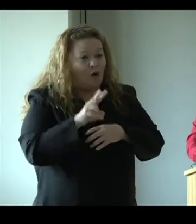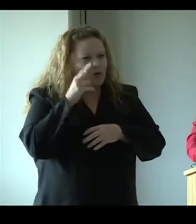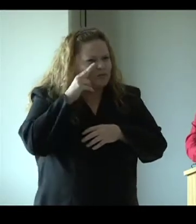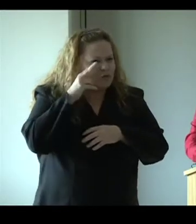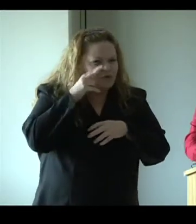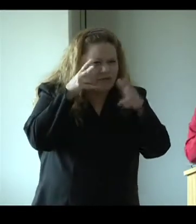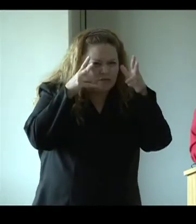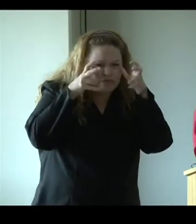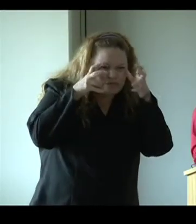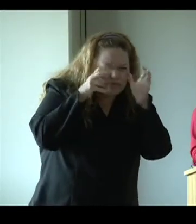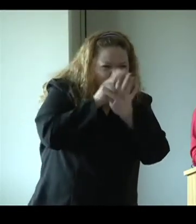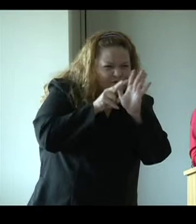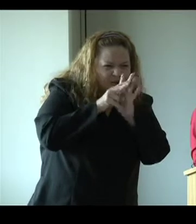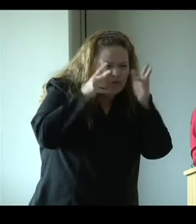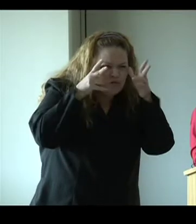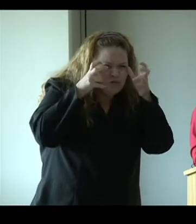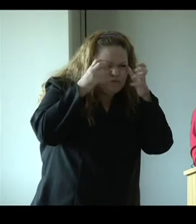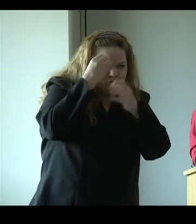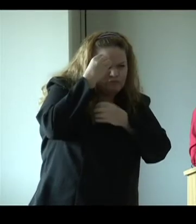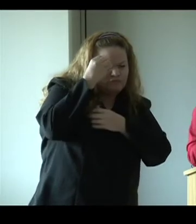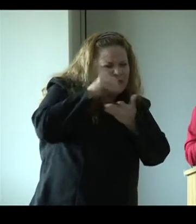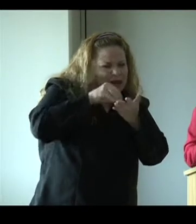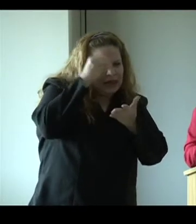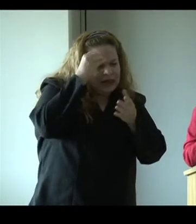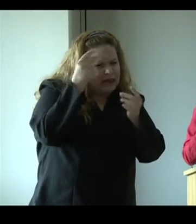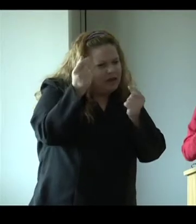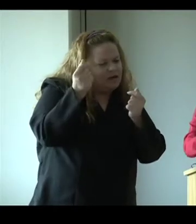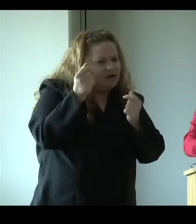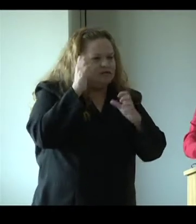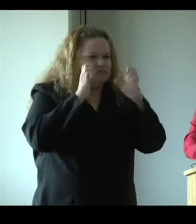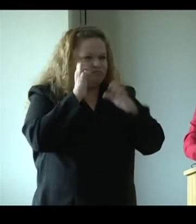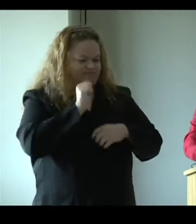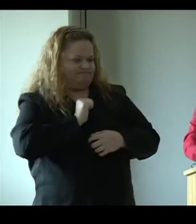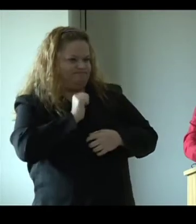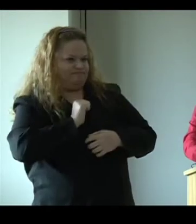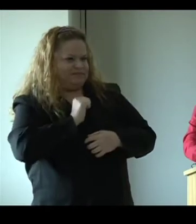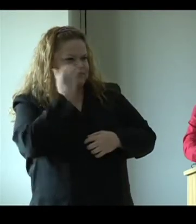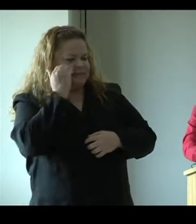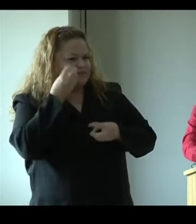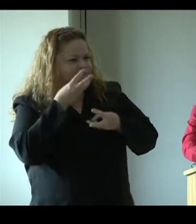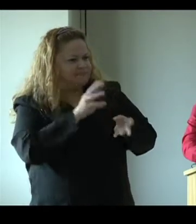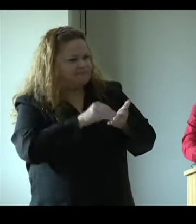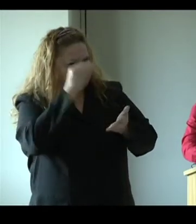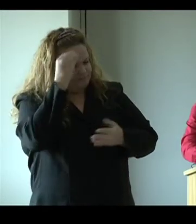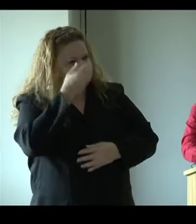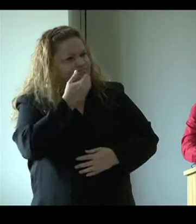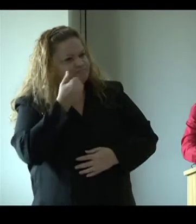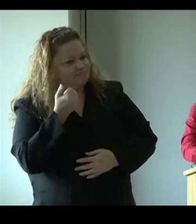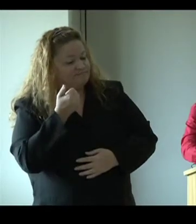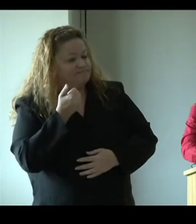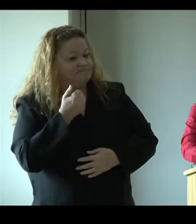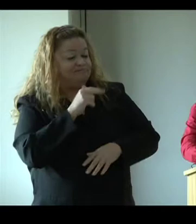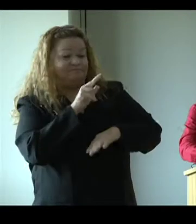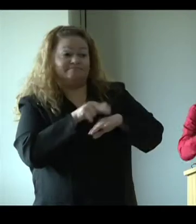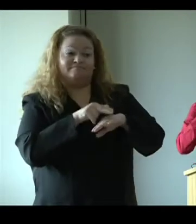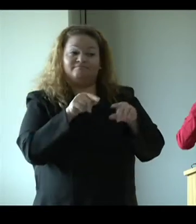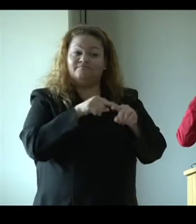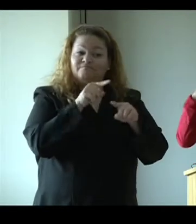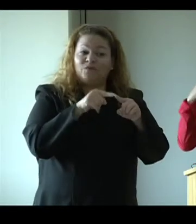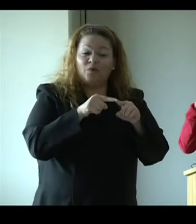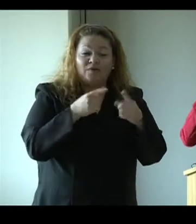se me queda rapidito uno podría evaluar ese tipo de cosas y ver de qué forma aprende mejor obviamente cuando